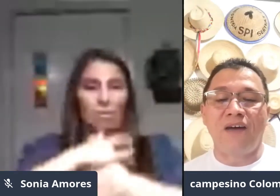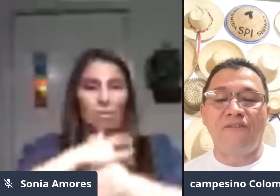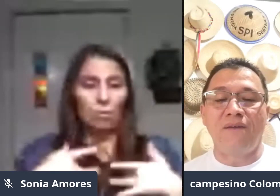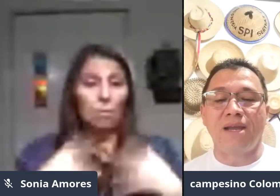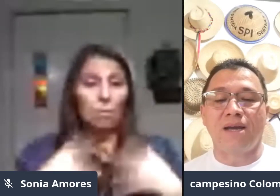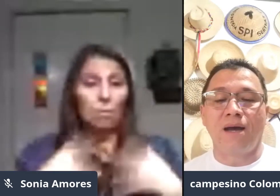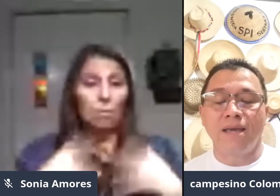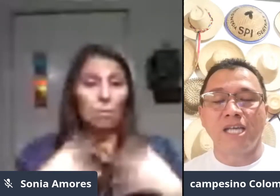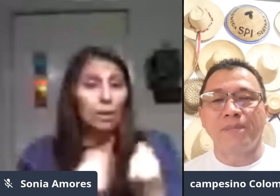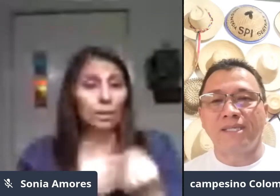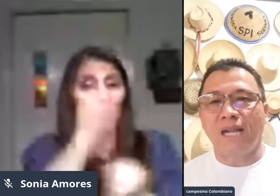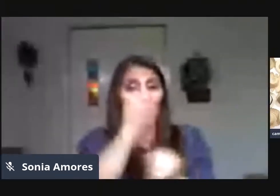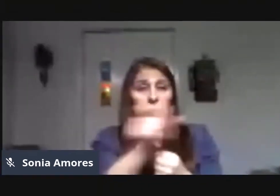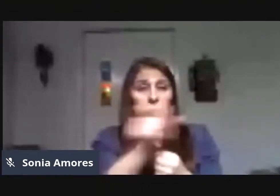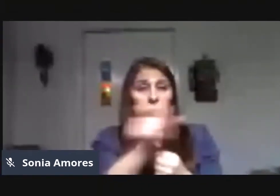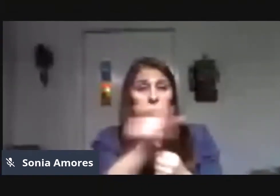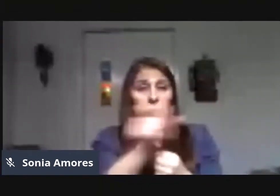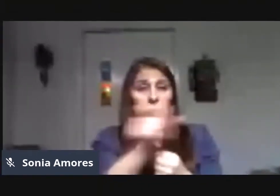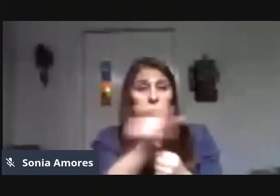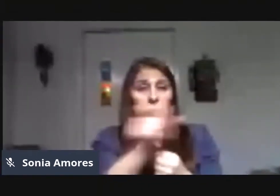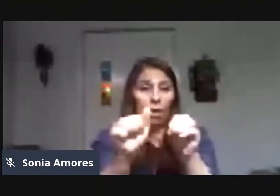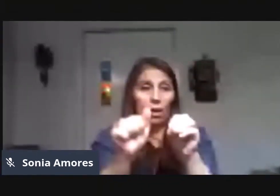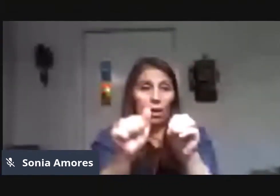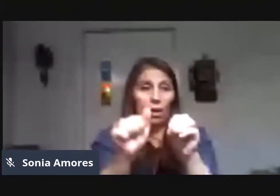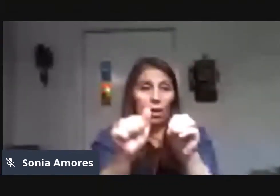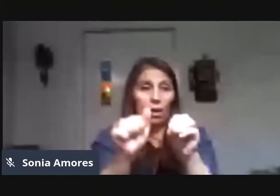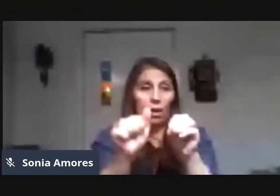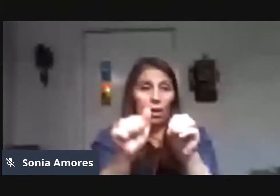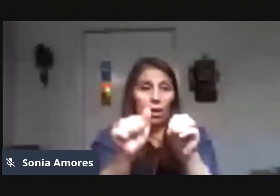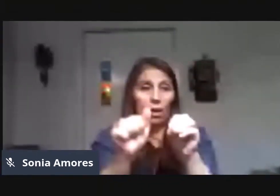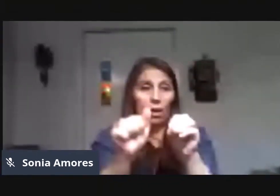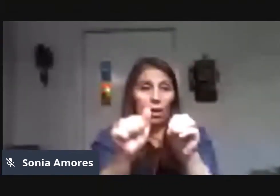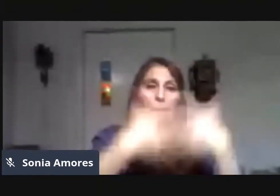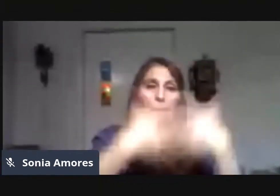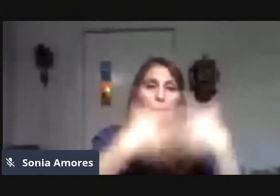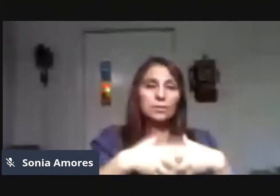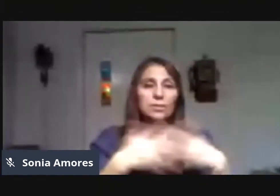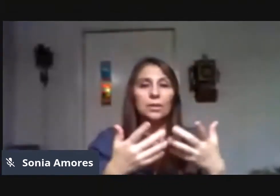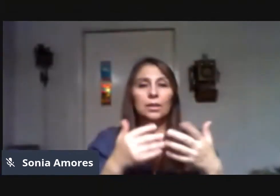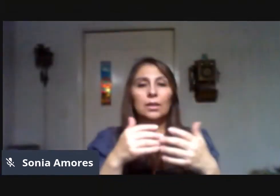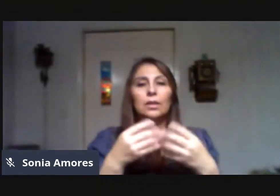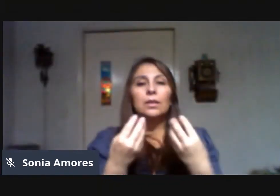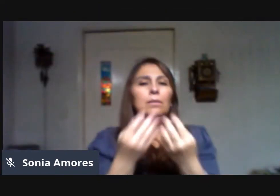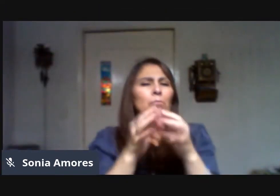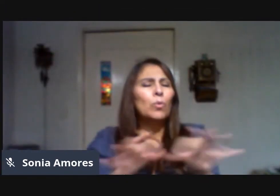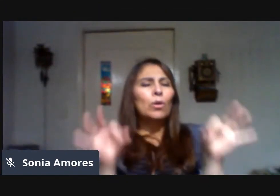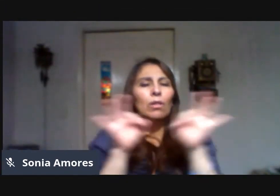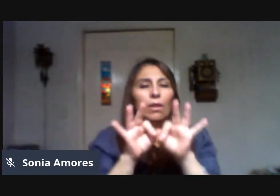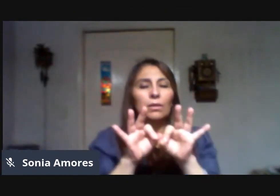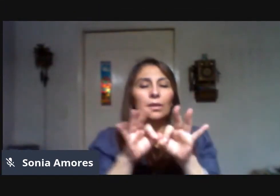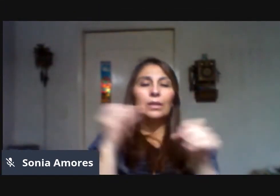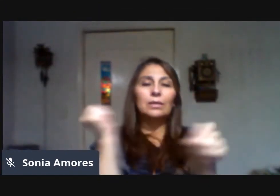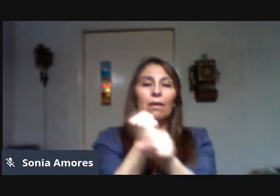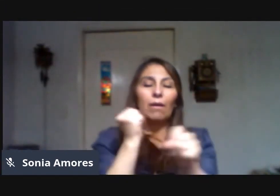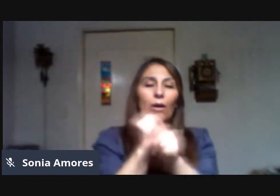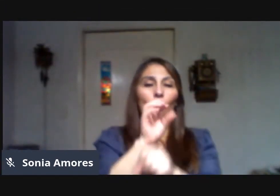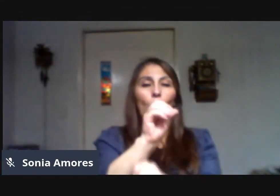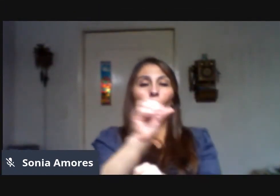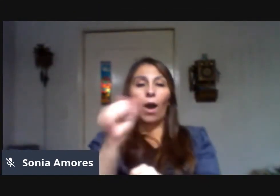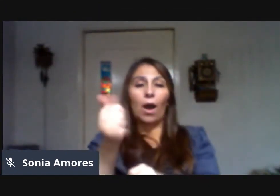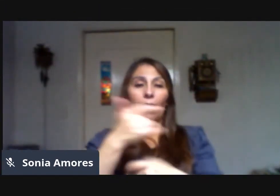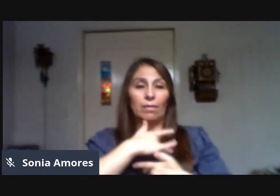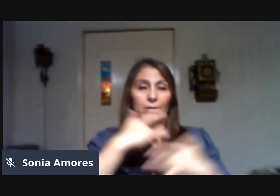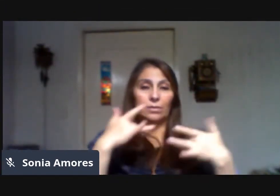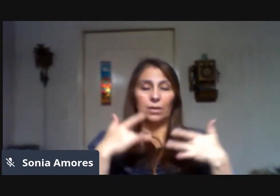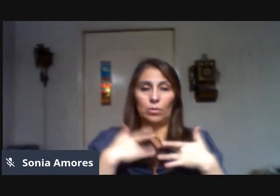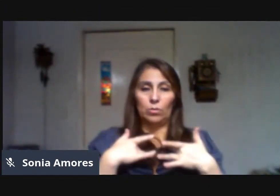en cada fábrica y especialmente para las trabajadoras y trabajadores de la salud. Hay que trabajarle fuerte.